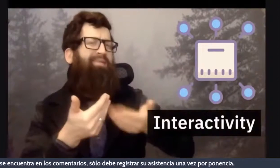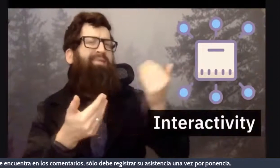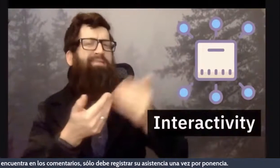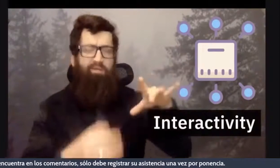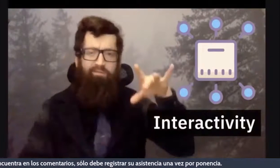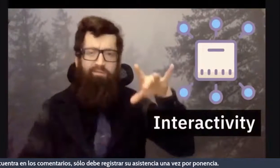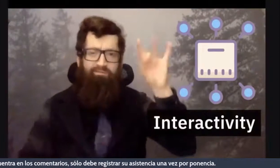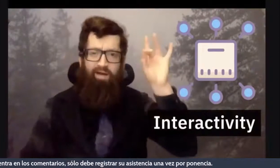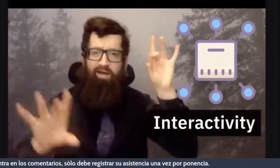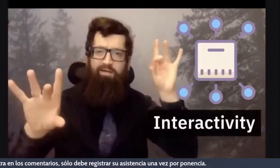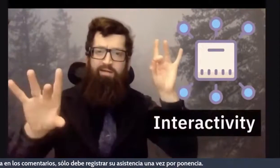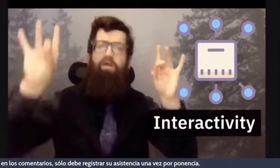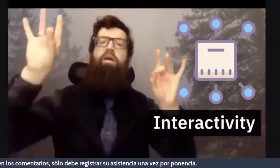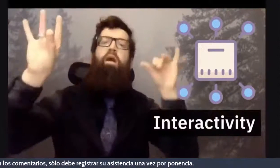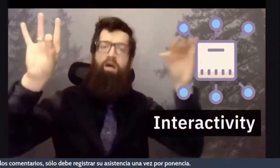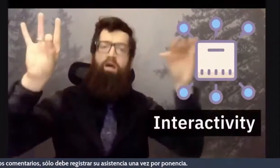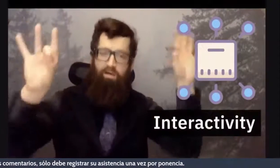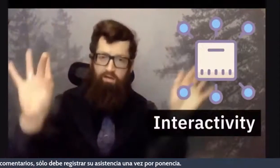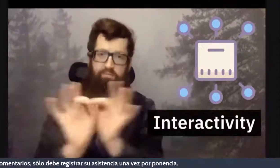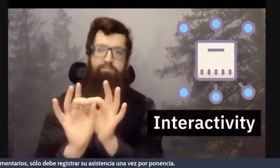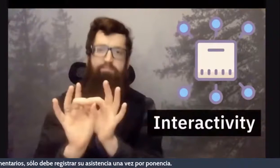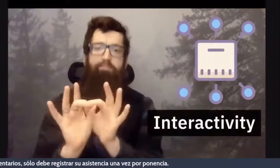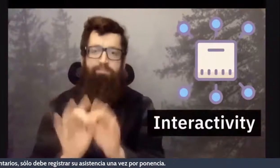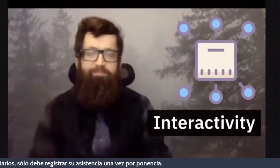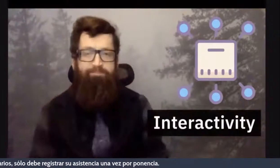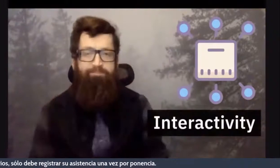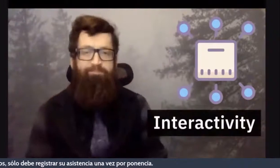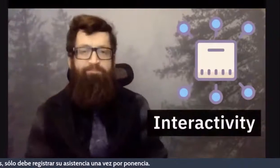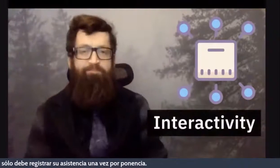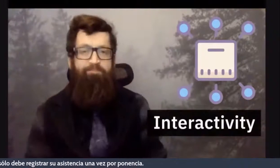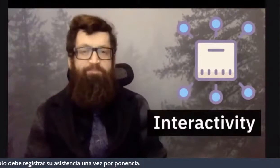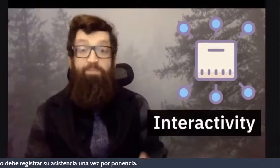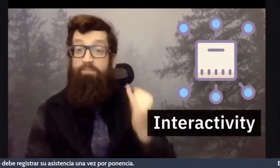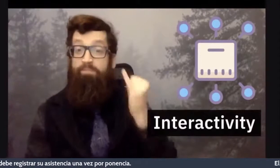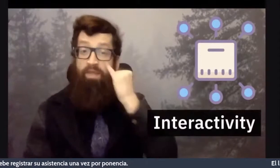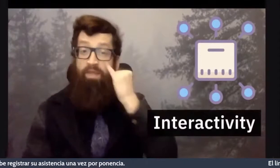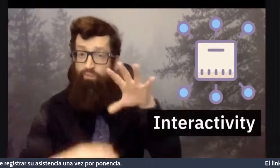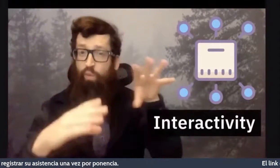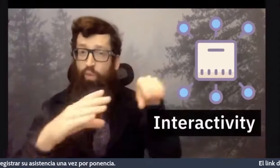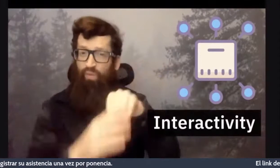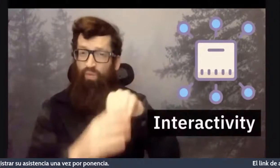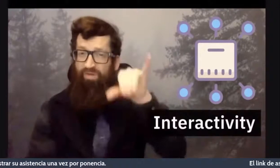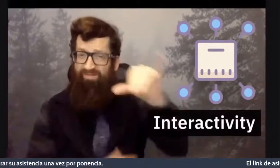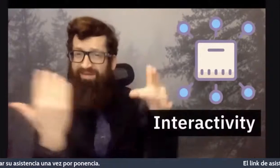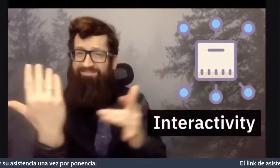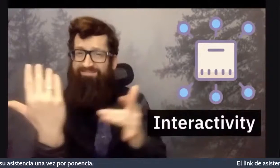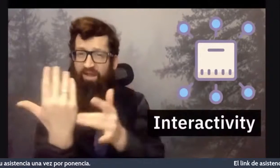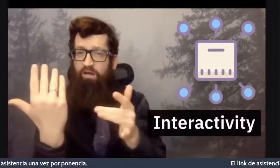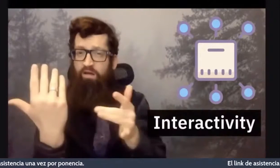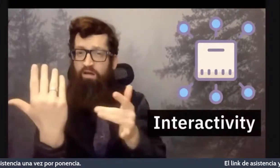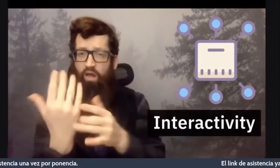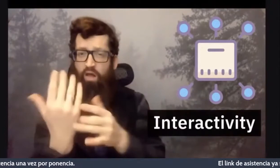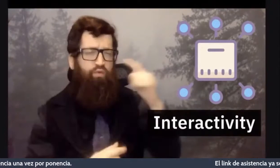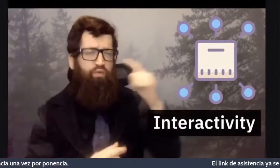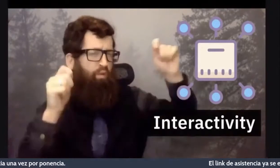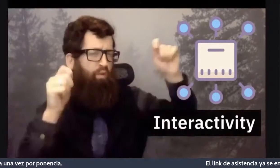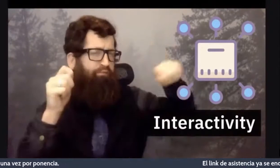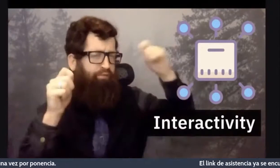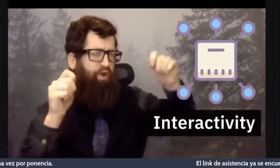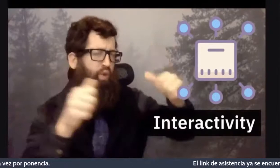Si la tecnología permite tener publicaciones en video, entonces también debes tener el apoyo de